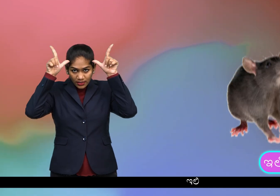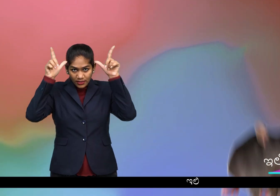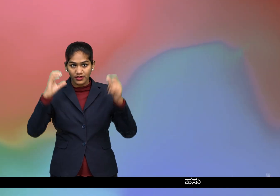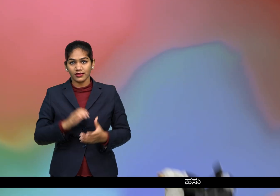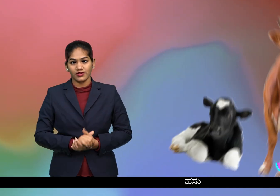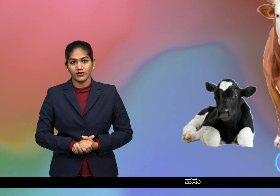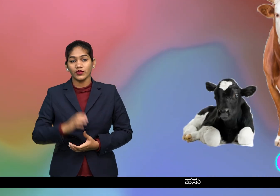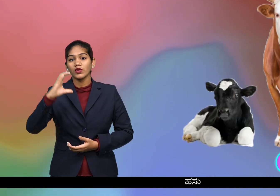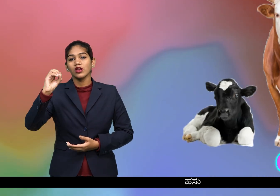ಹಸು,